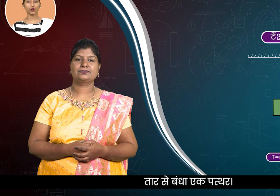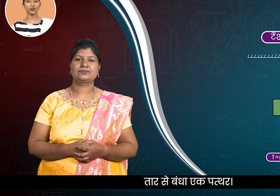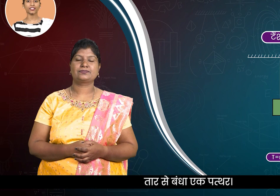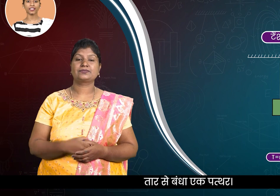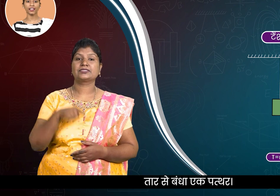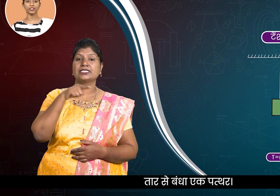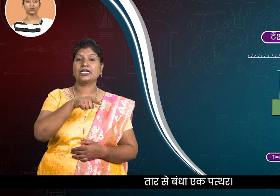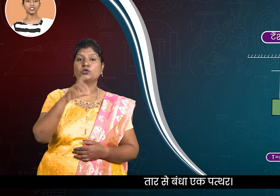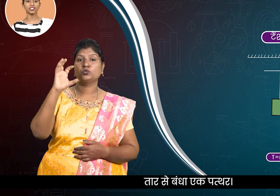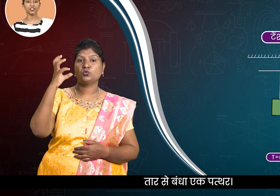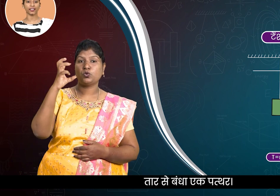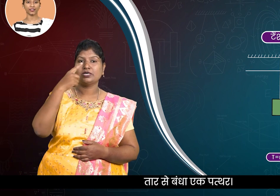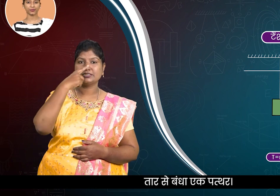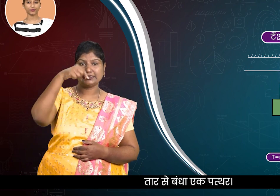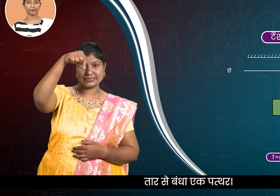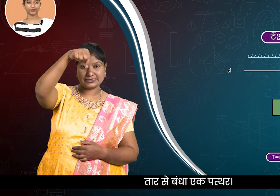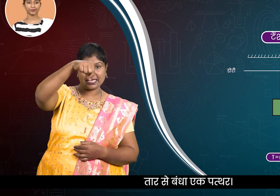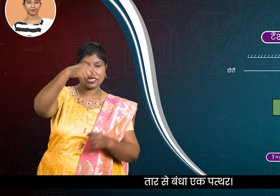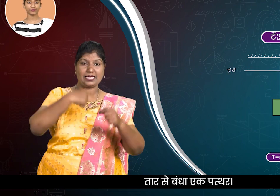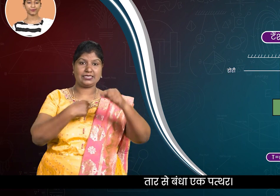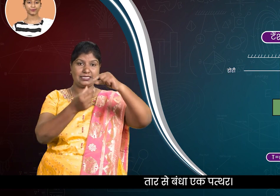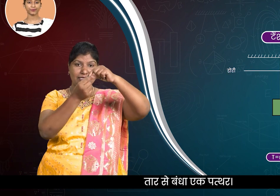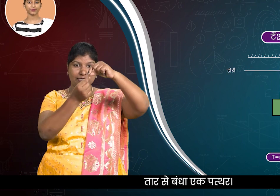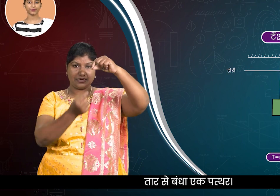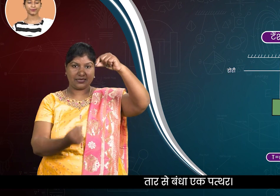तार से बंधा एक पत्थर।